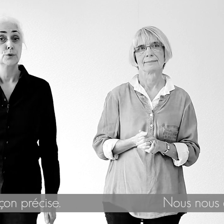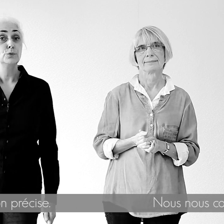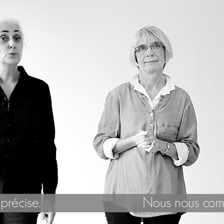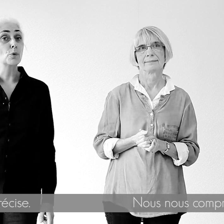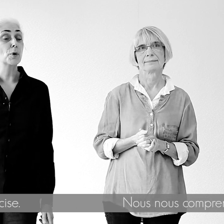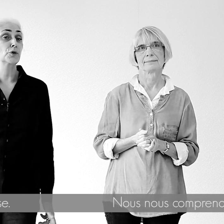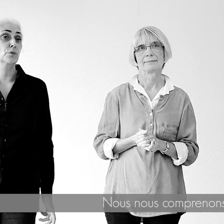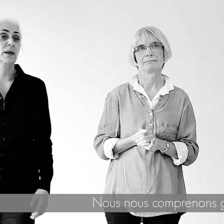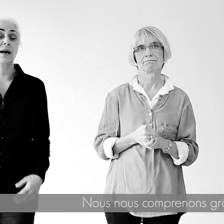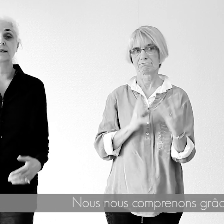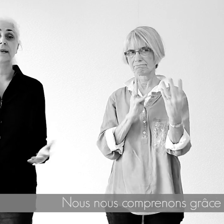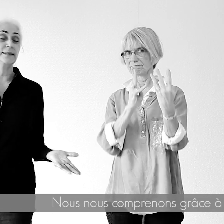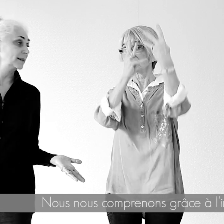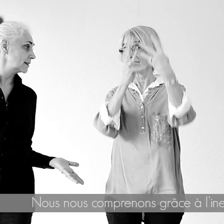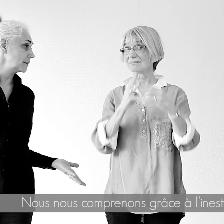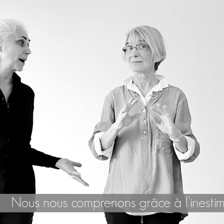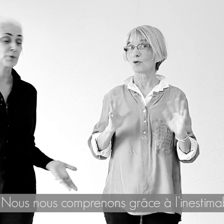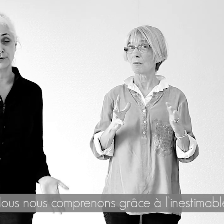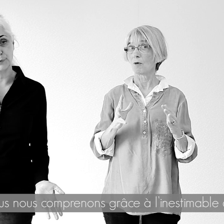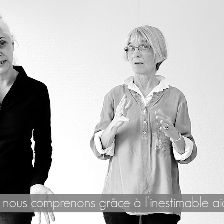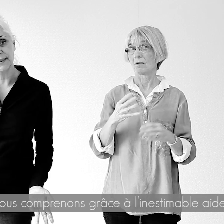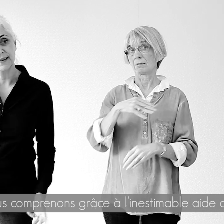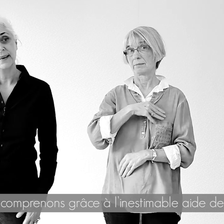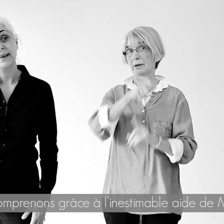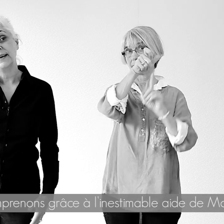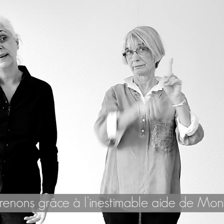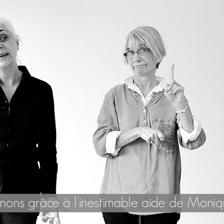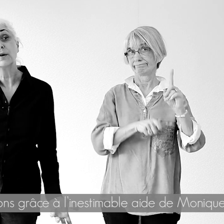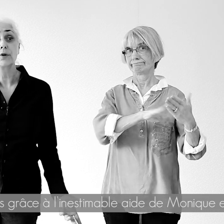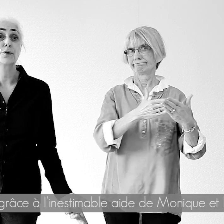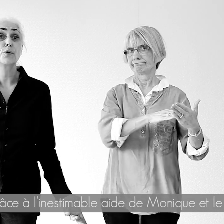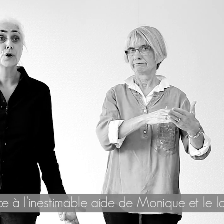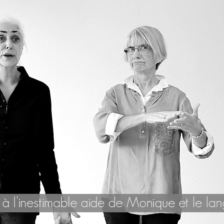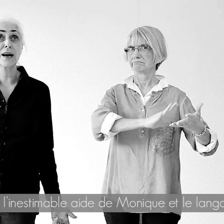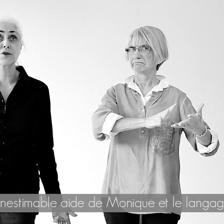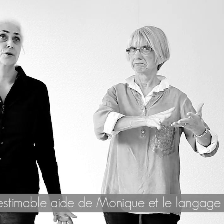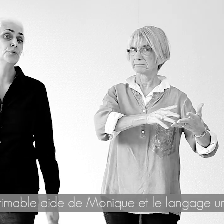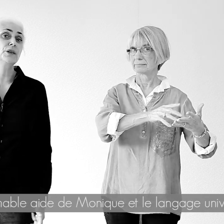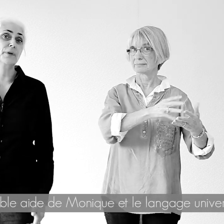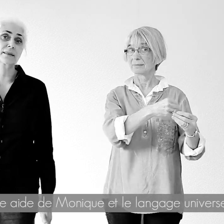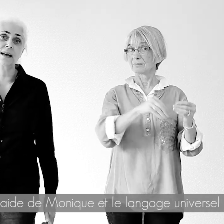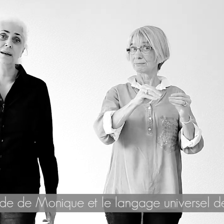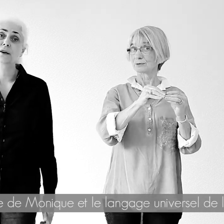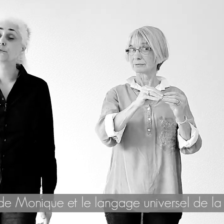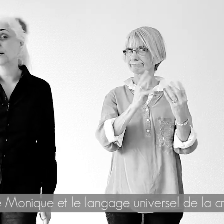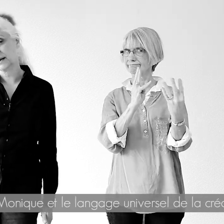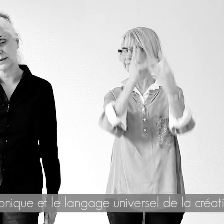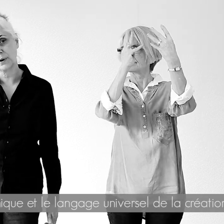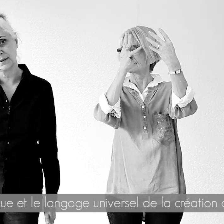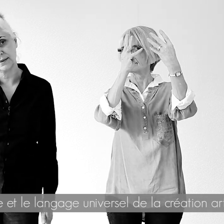Nous nous comprenons grâce à l'aide inestimable de Monique et au langage universel de la création